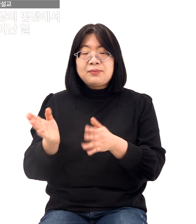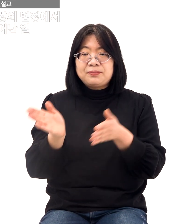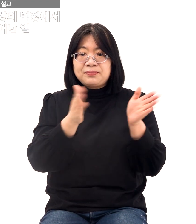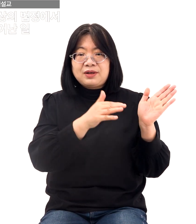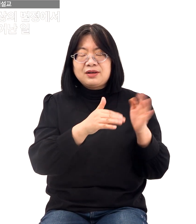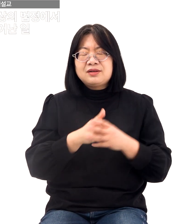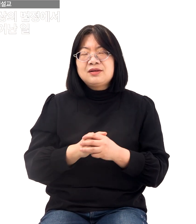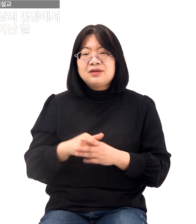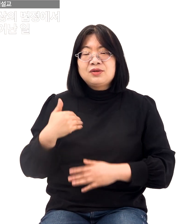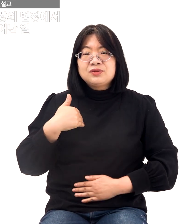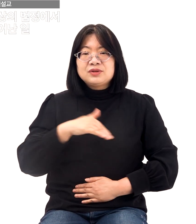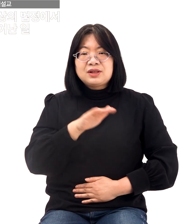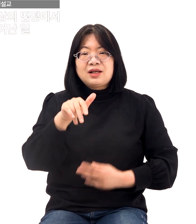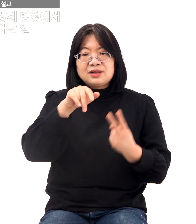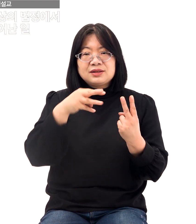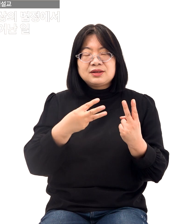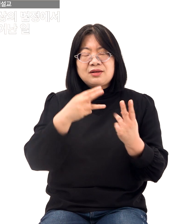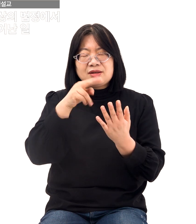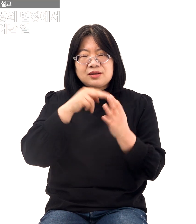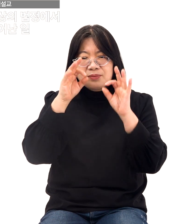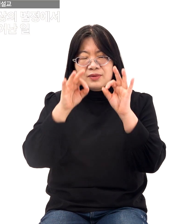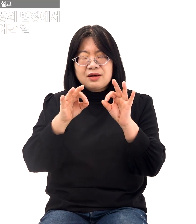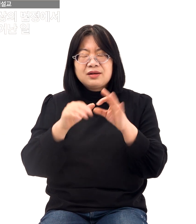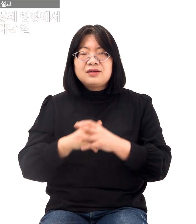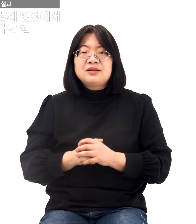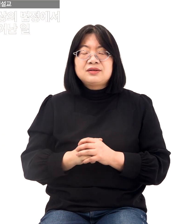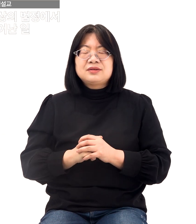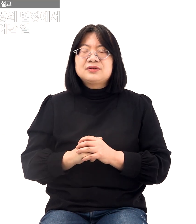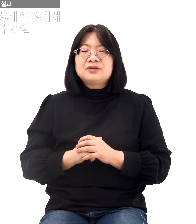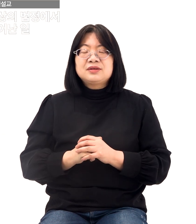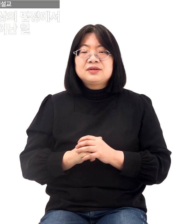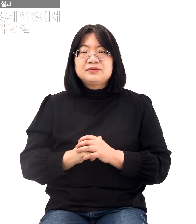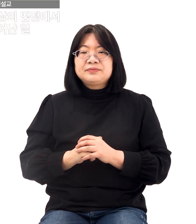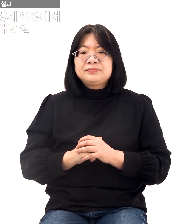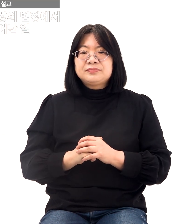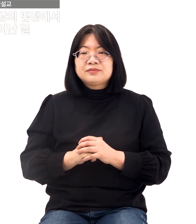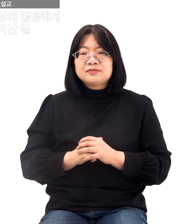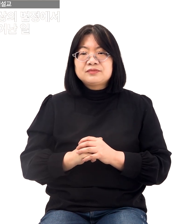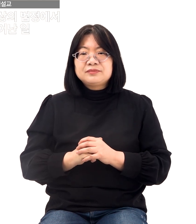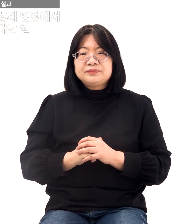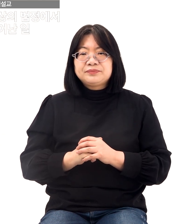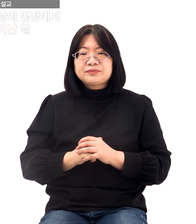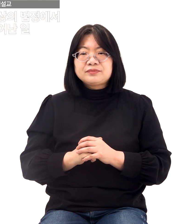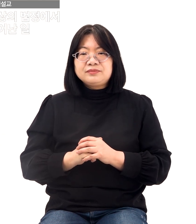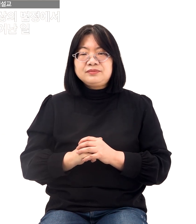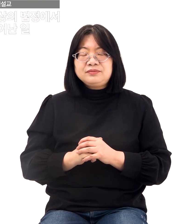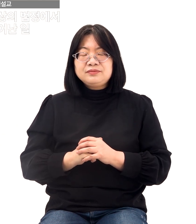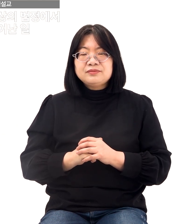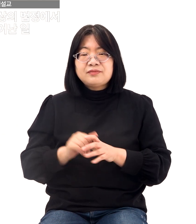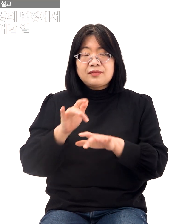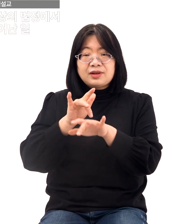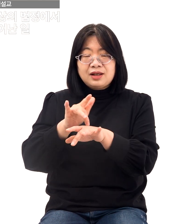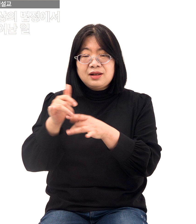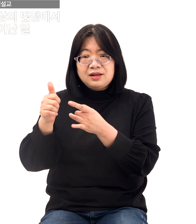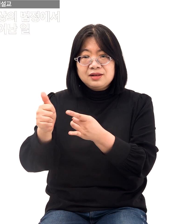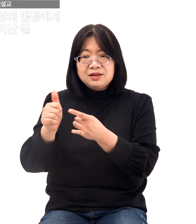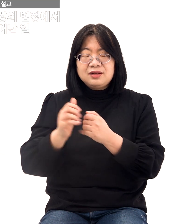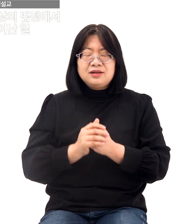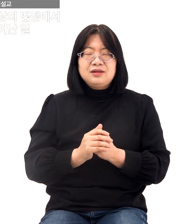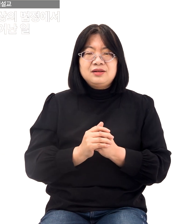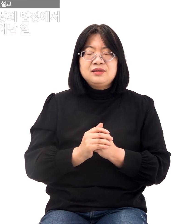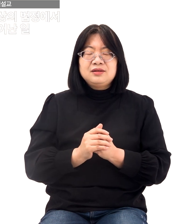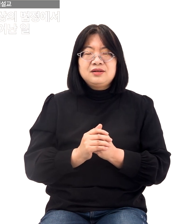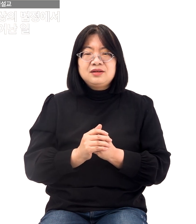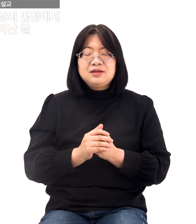지나서 우리가 2절에 보시면, 그런데 그 사탄에게